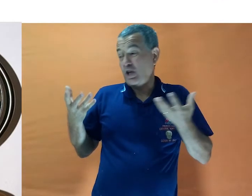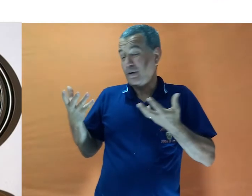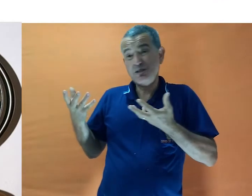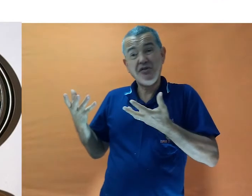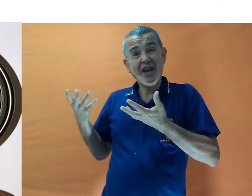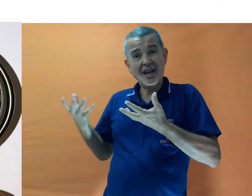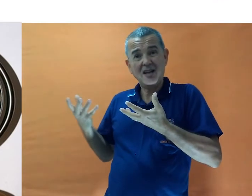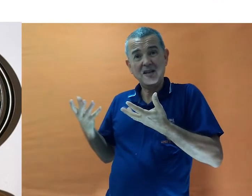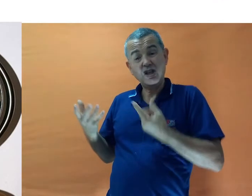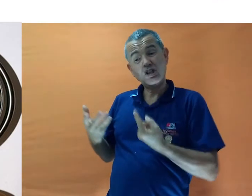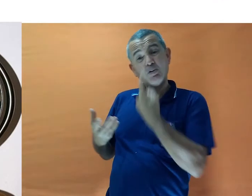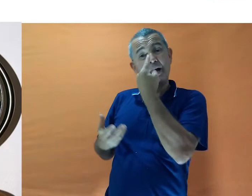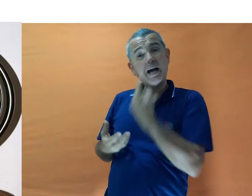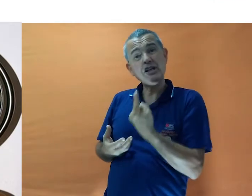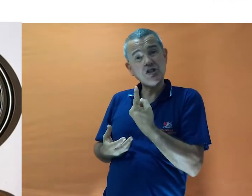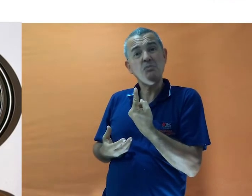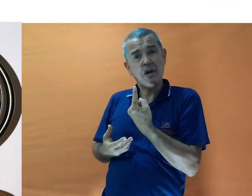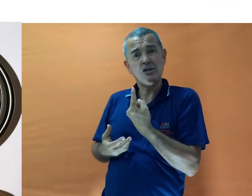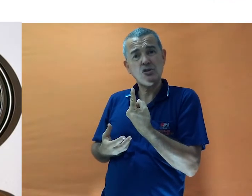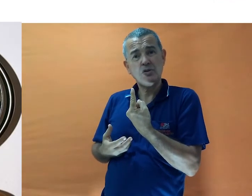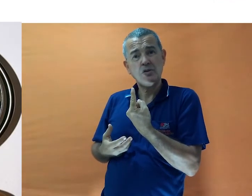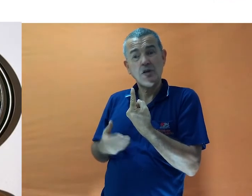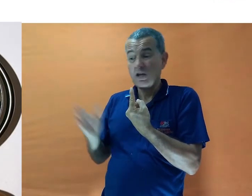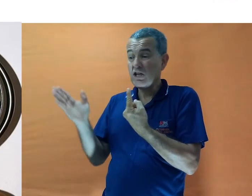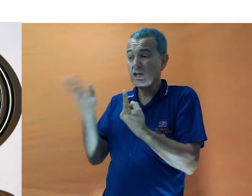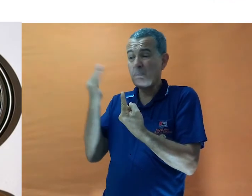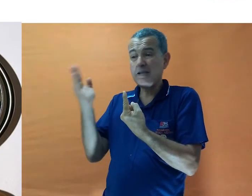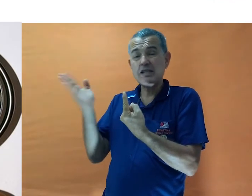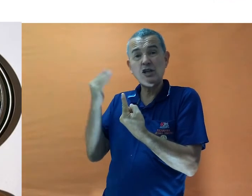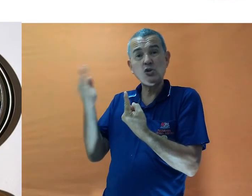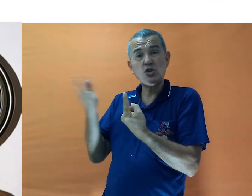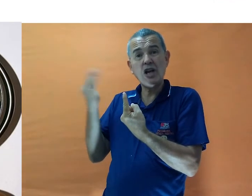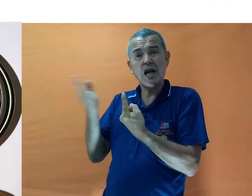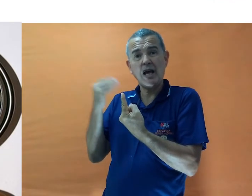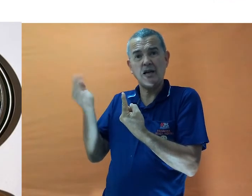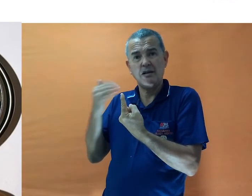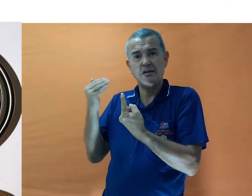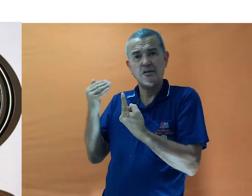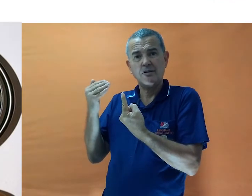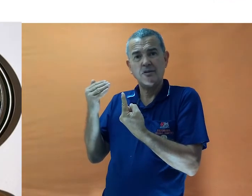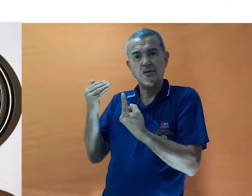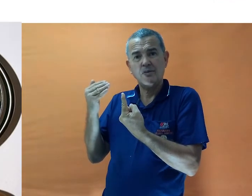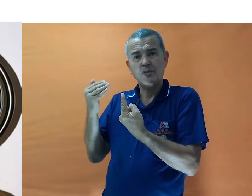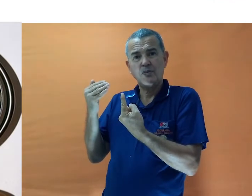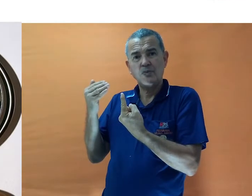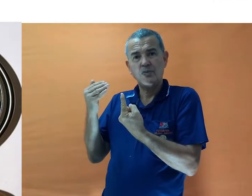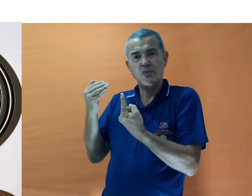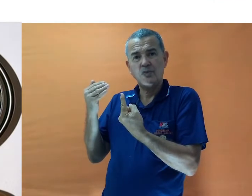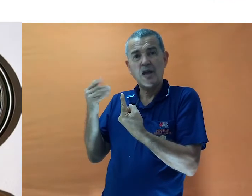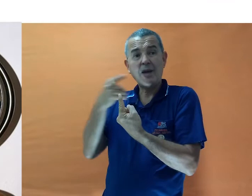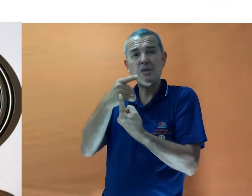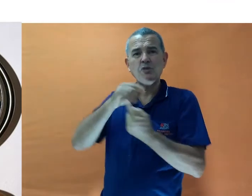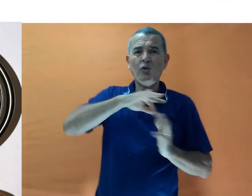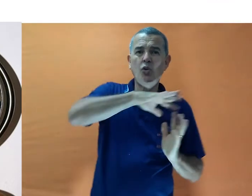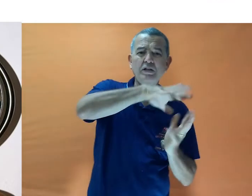Que uma esfera que tem uma haste embaixo e que preciso girar é a mesma coisa disso